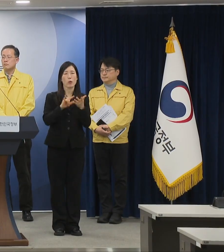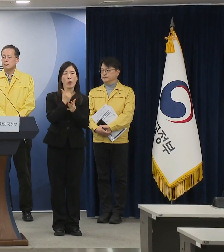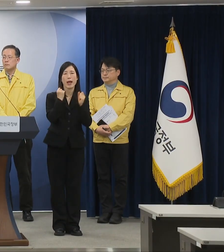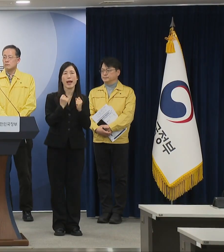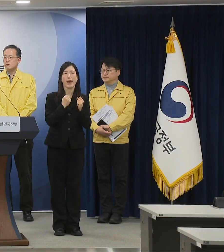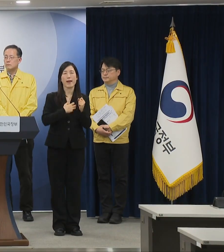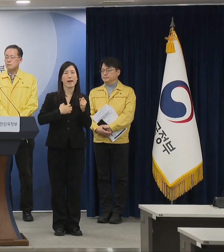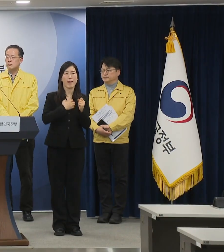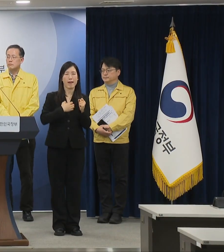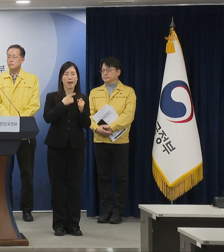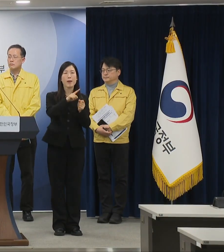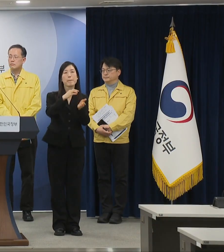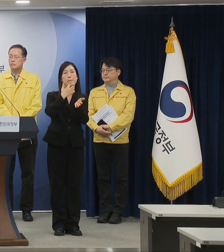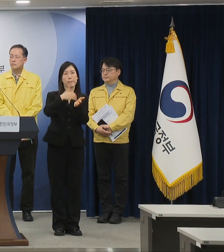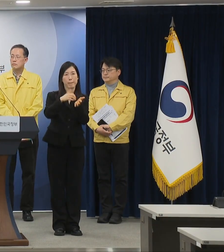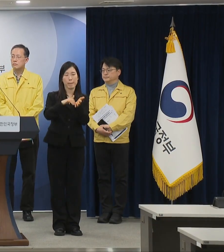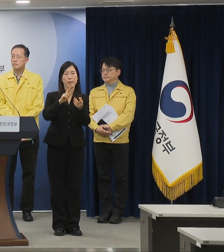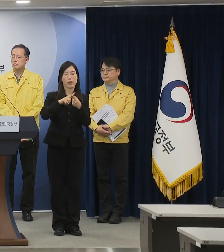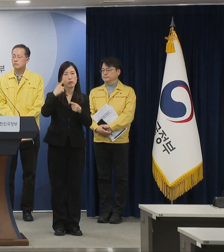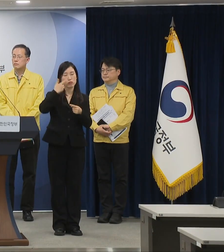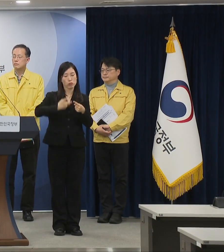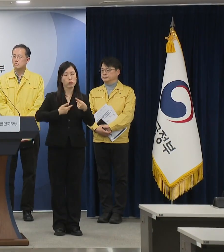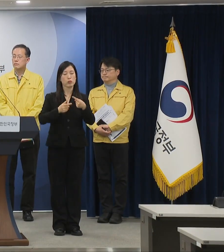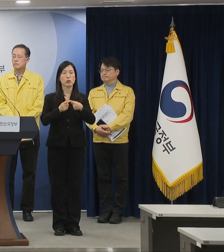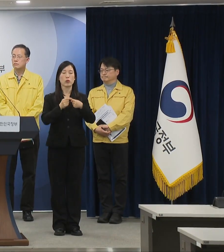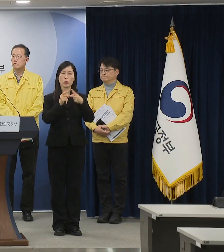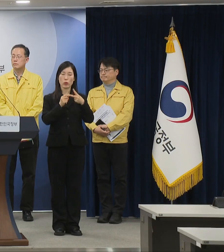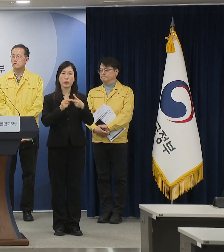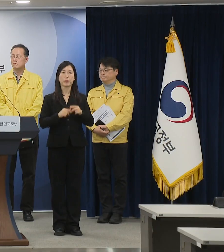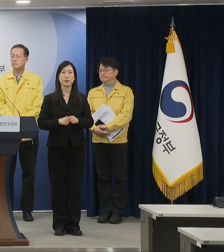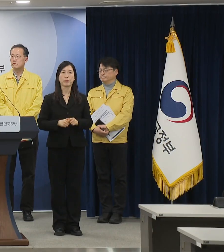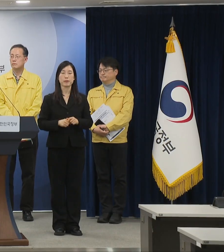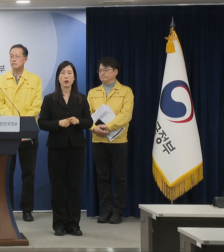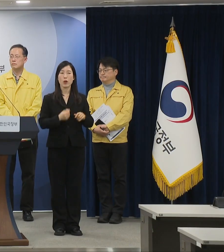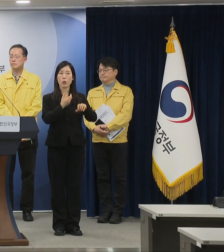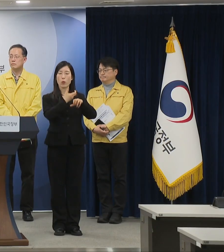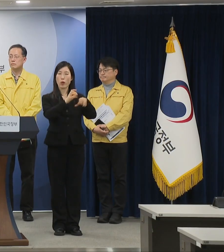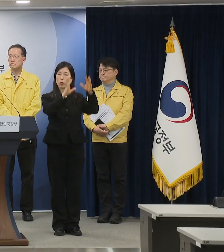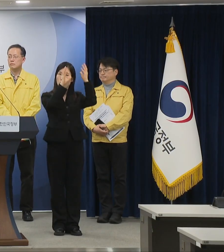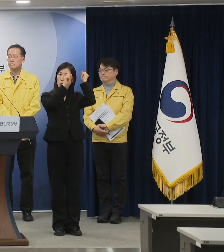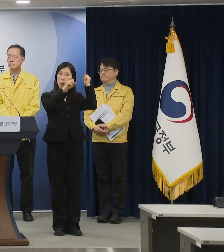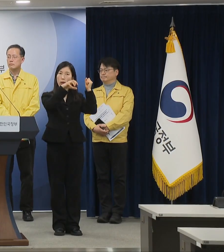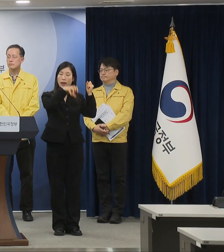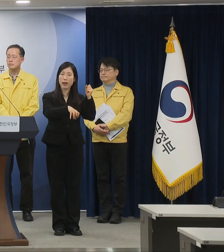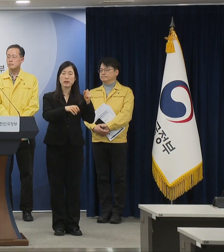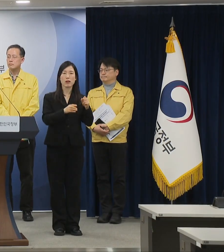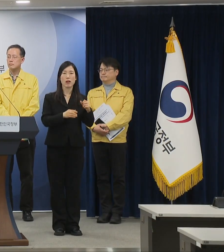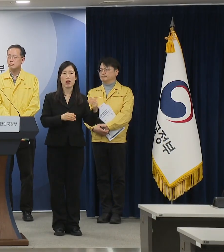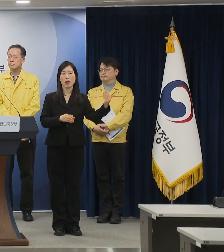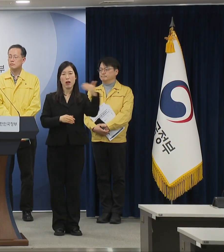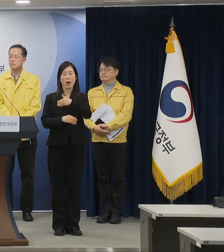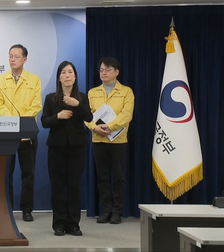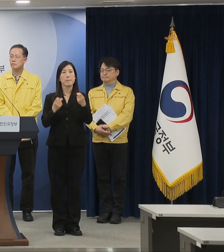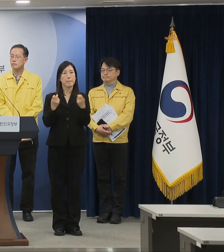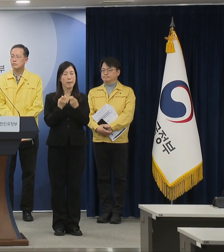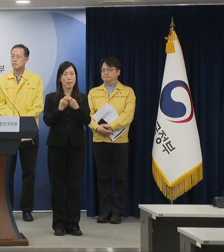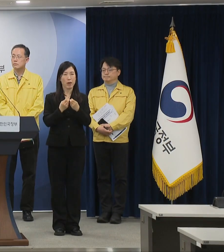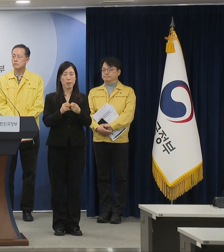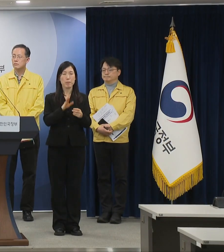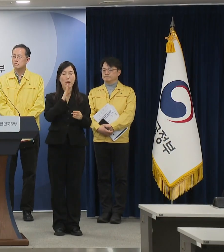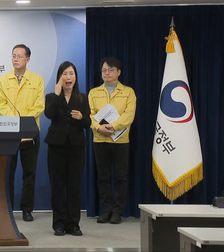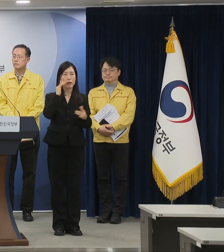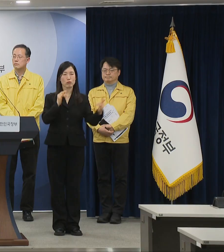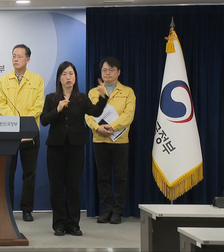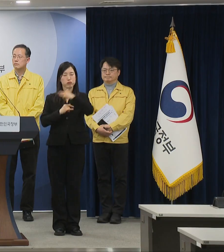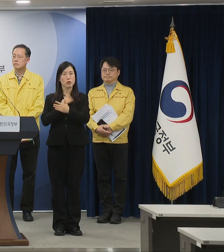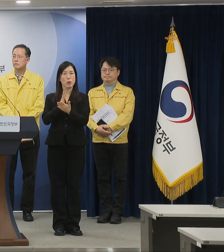규모를 좀 파악하고 계신지 궁금하고요. 그리고 각 공간에서 안내하고 있는 우회로라는 게 육로를 통해서 제가 상북으로 가는